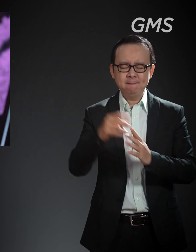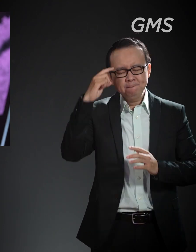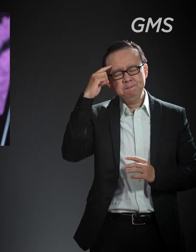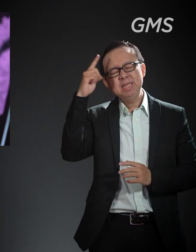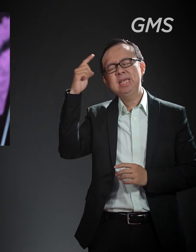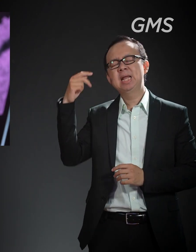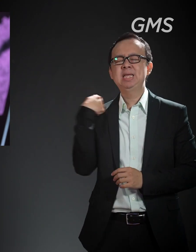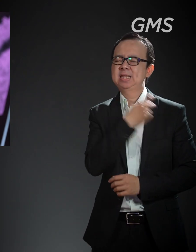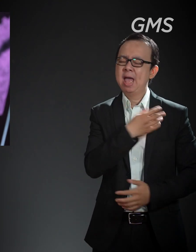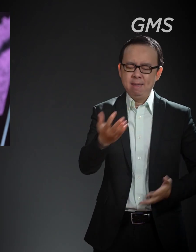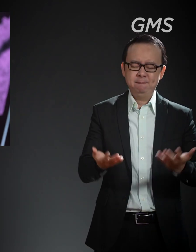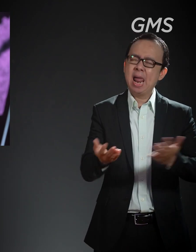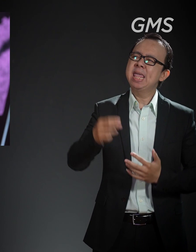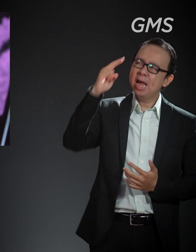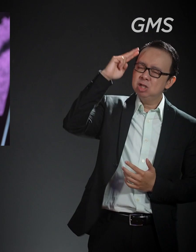Kaulah